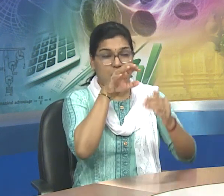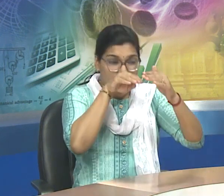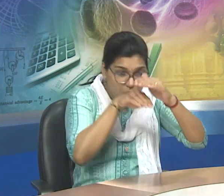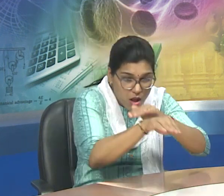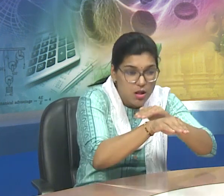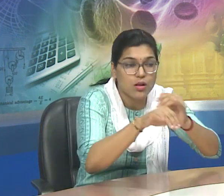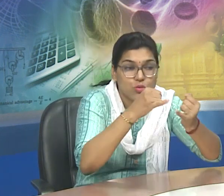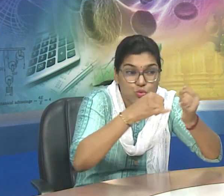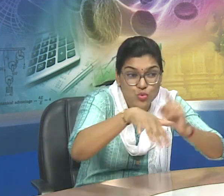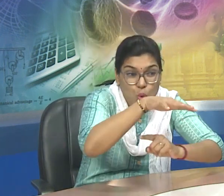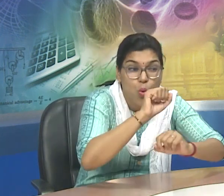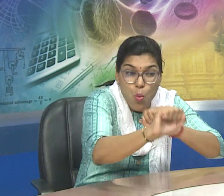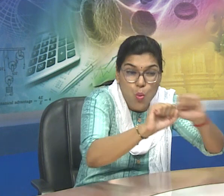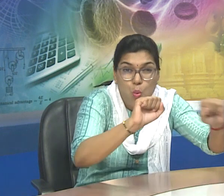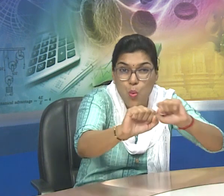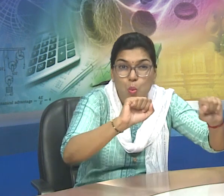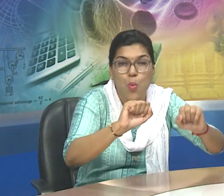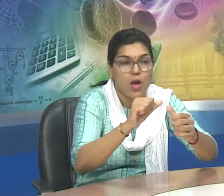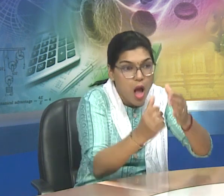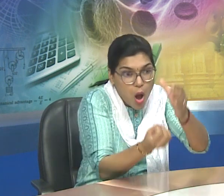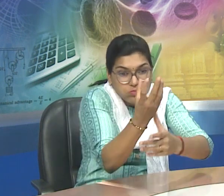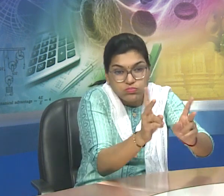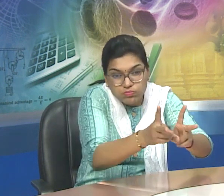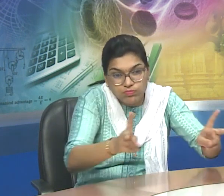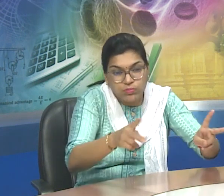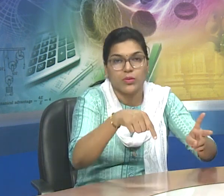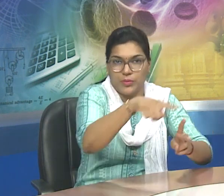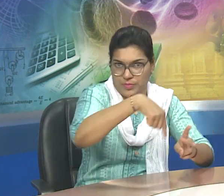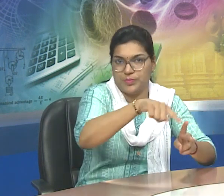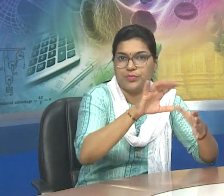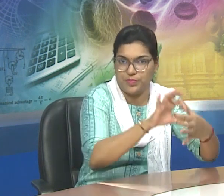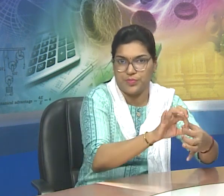तो आप बाहर से उसको राज्य कह सकते हैं, पर उसके अंदर आप जाएं तो उसमें अंदर और